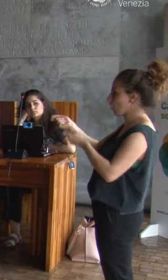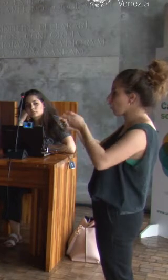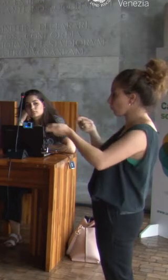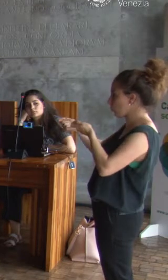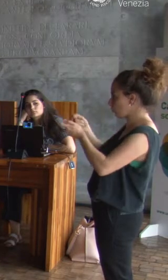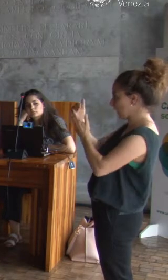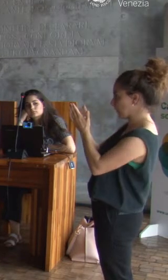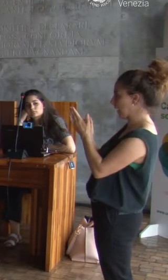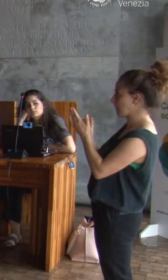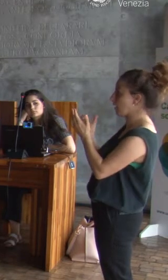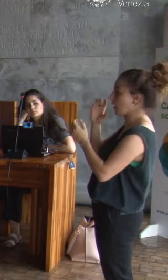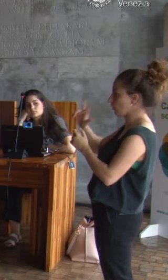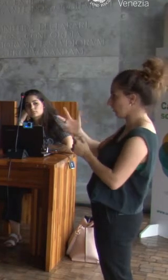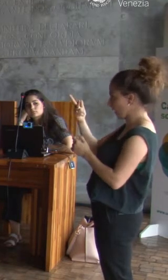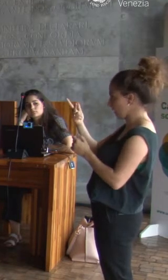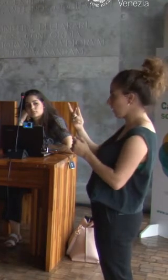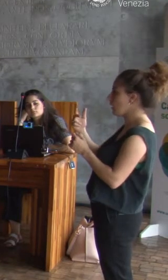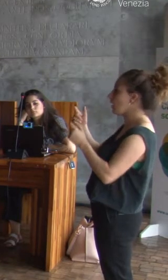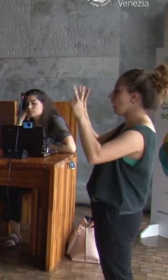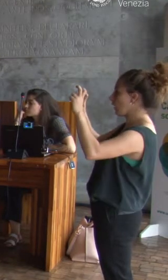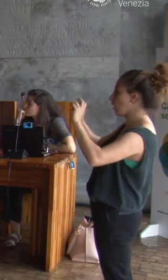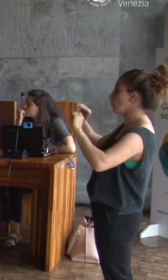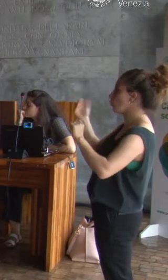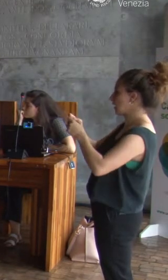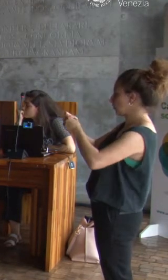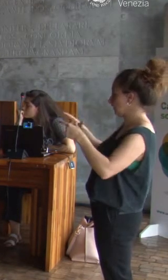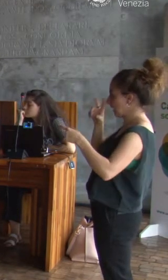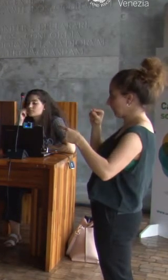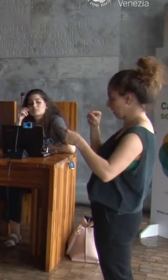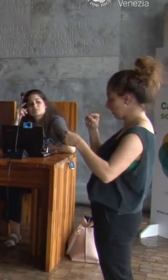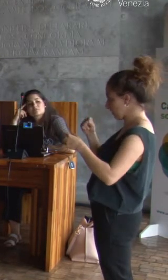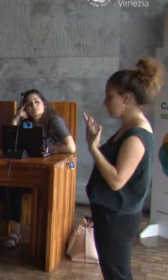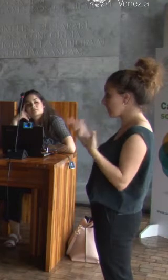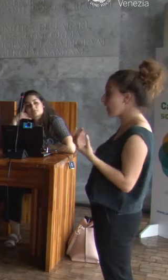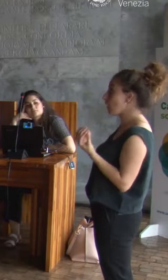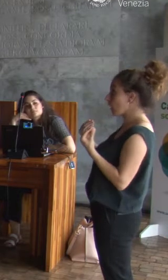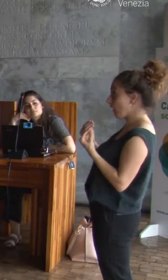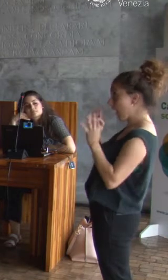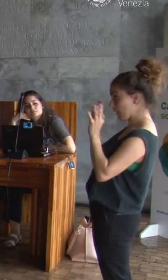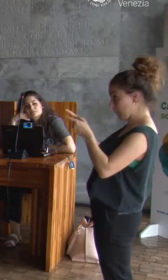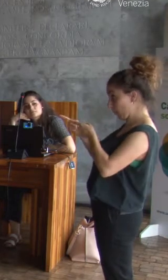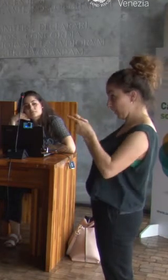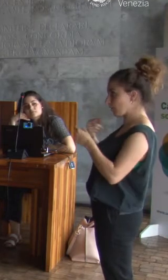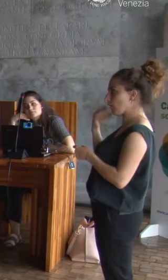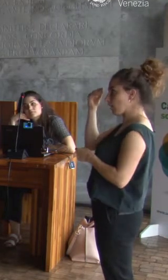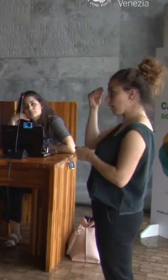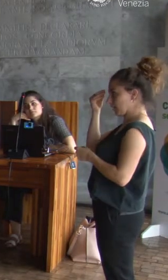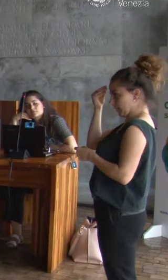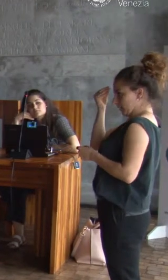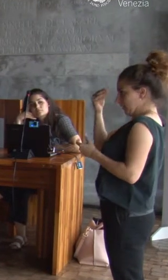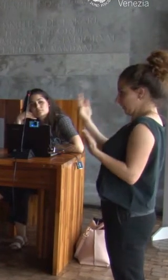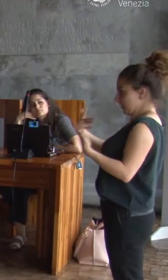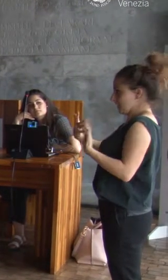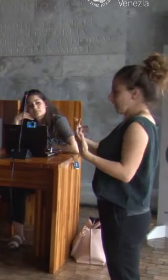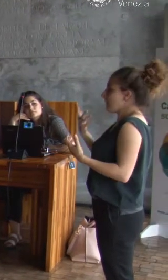di Radio 3 Tutta la città in parla. E così, quando è arrivato il momento, non ci ho pensato due volte a chiedere di